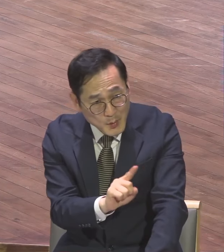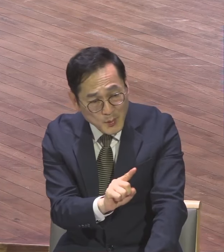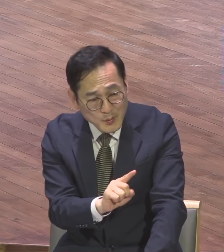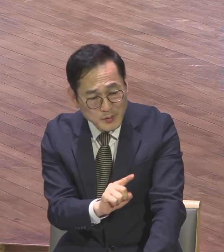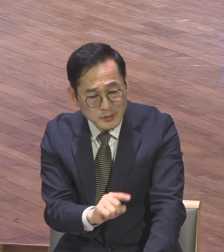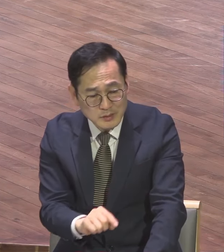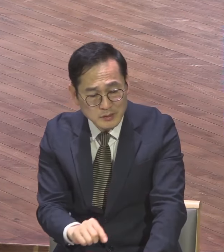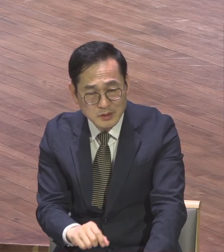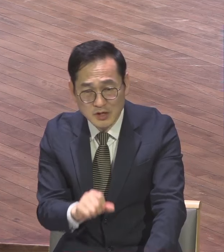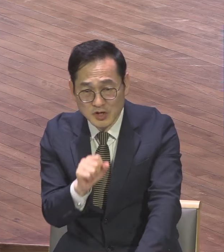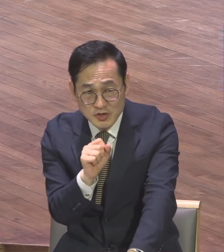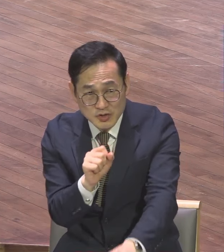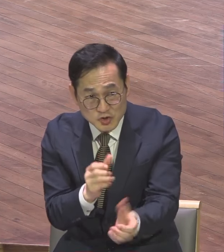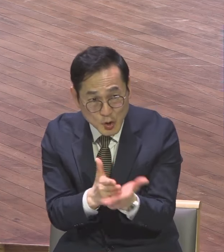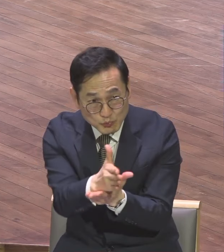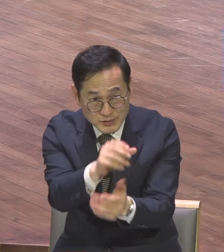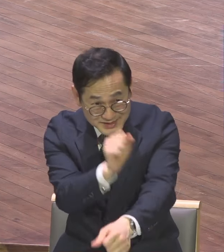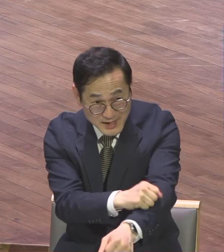모시고 또 다른 교회 와서 같이.